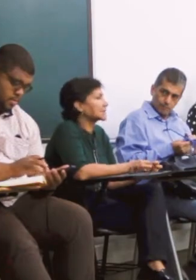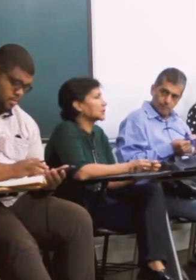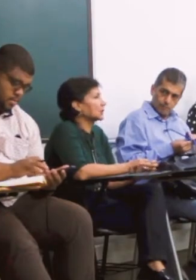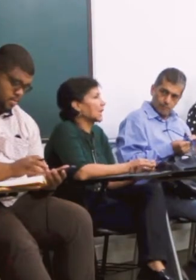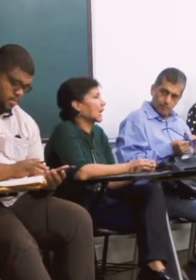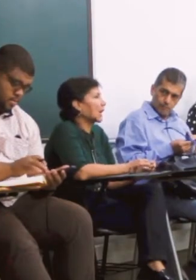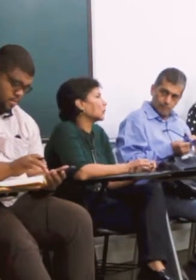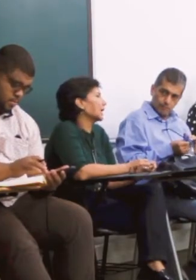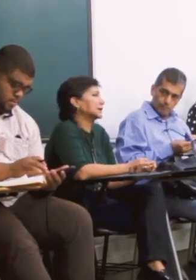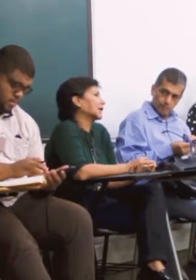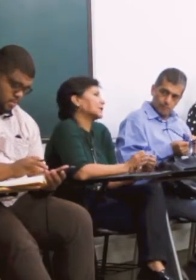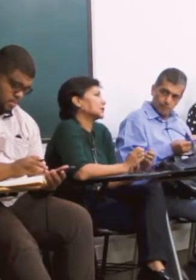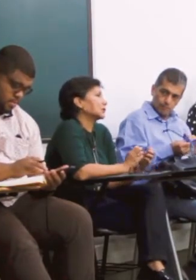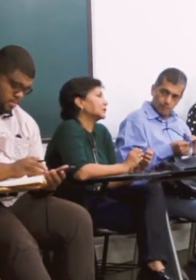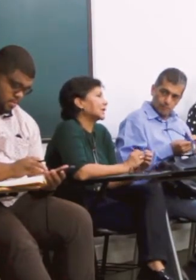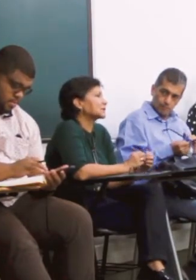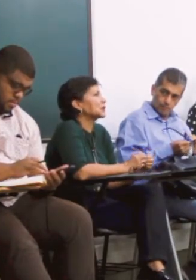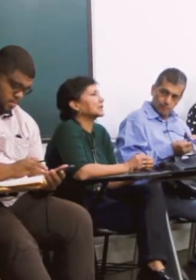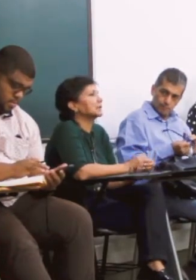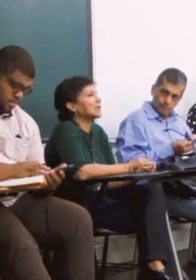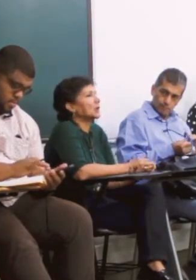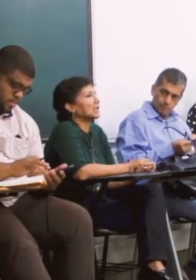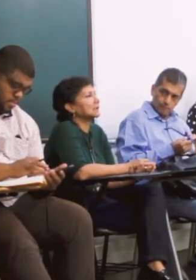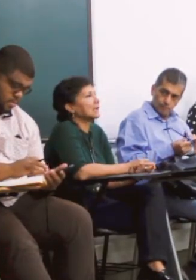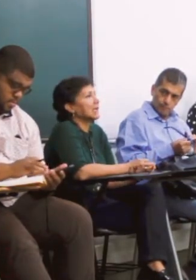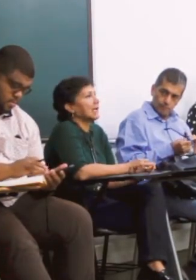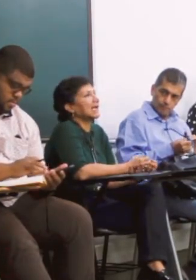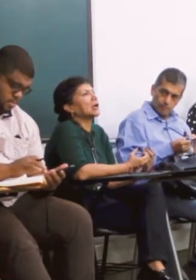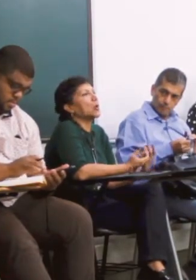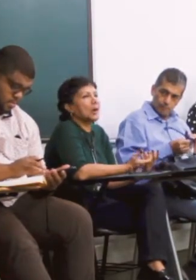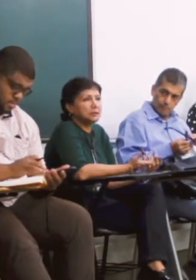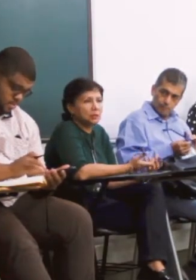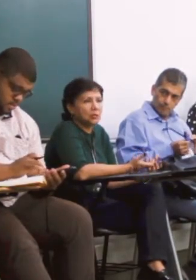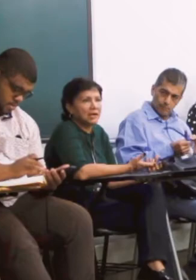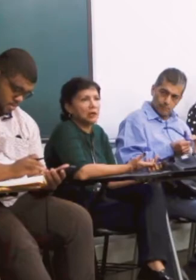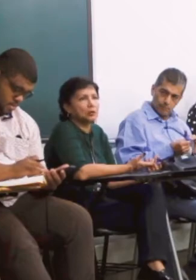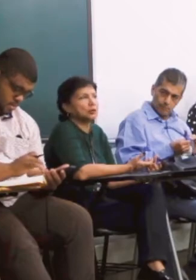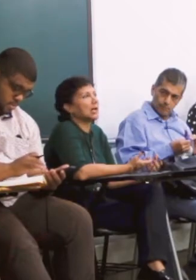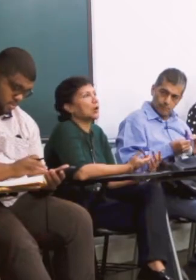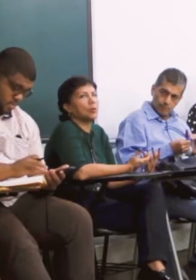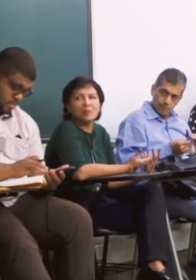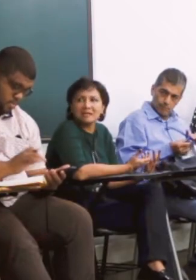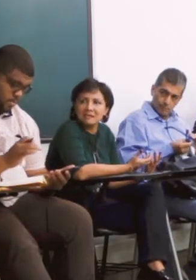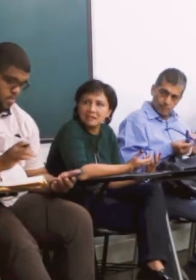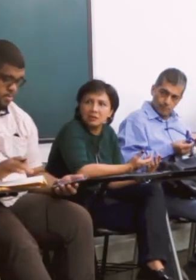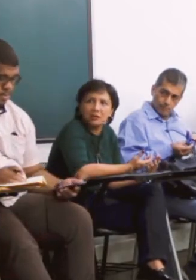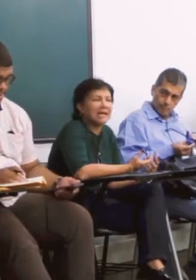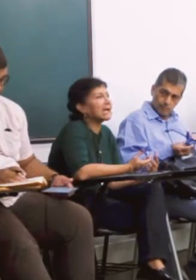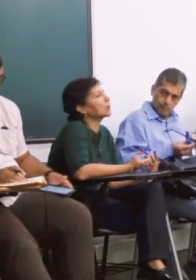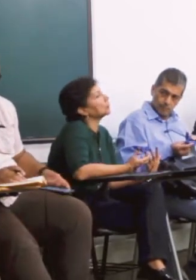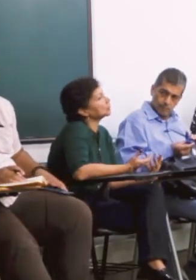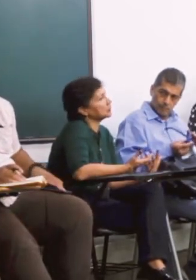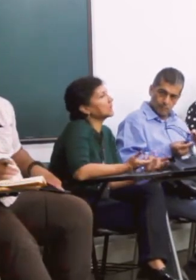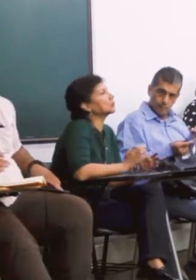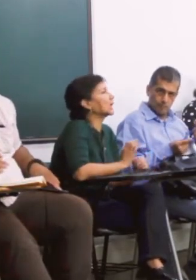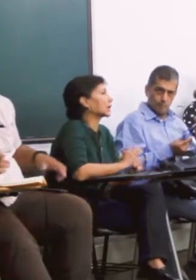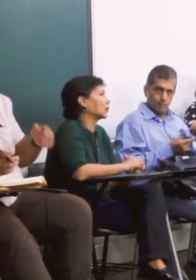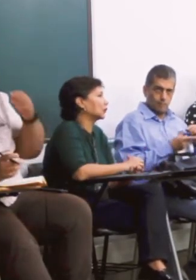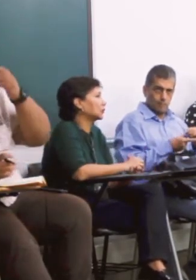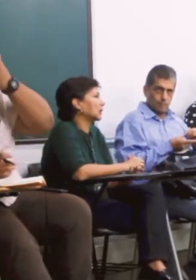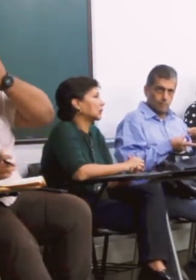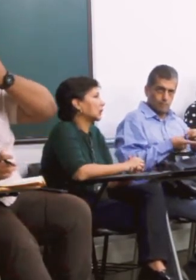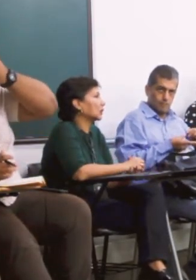la atención a una tradición que es muy antigua, es el encuentro con el otro, la conversación, el conocimiento